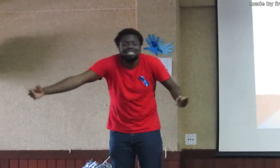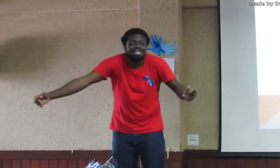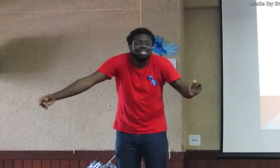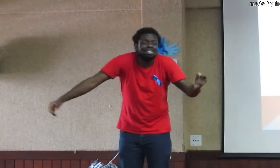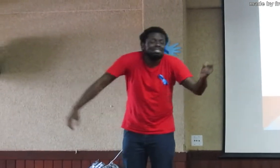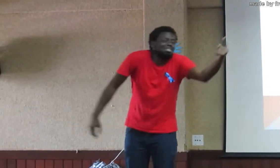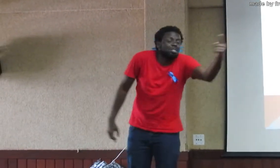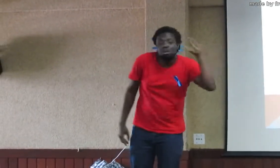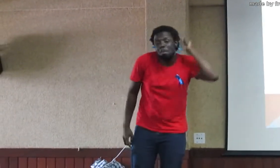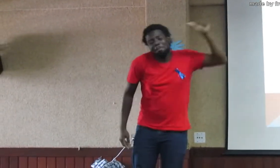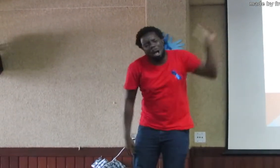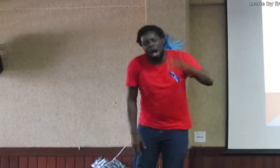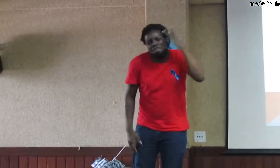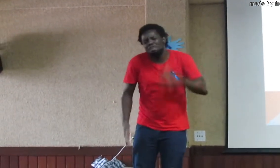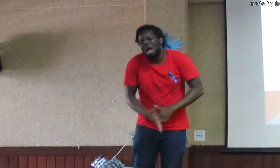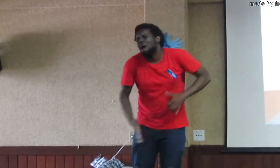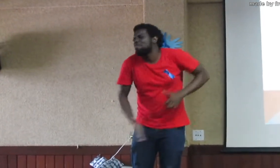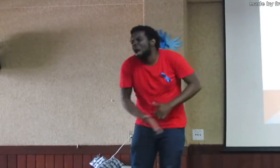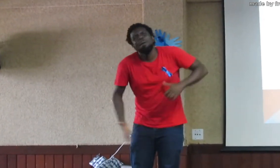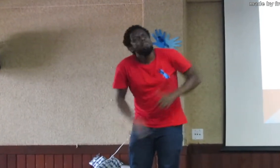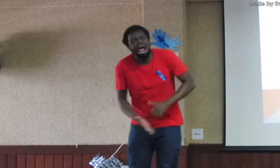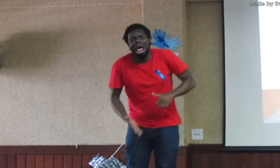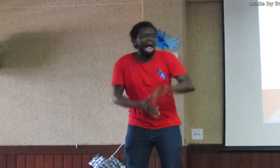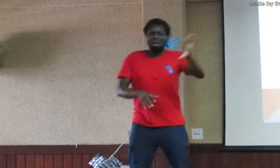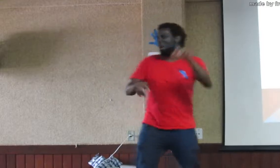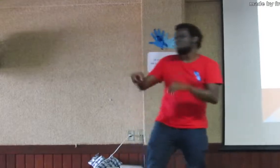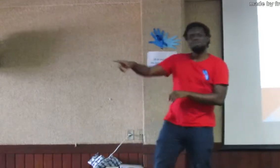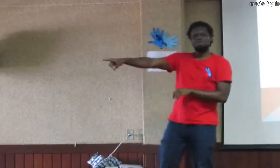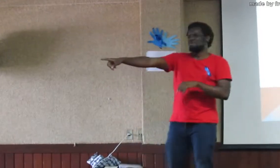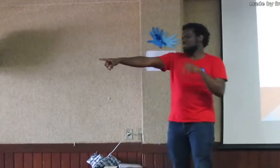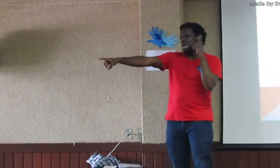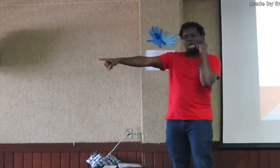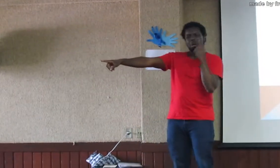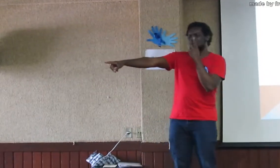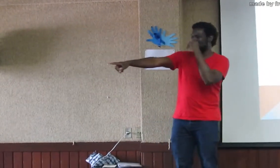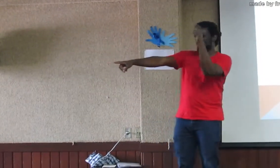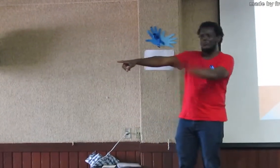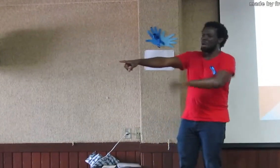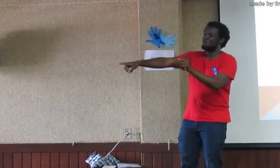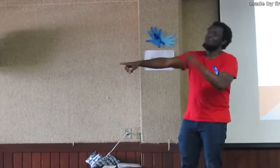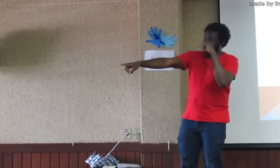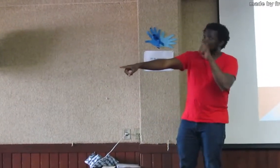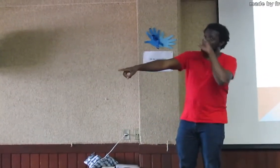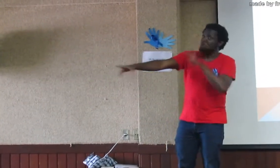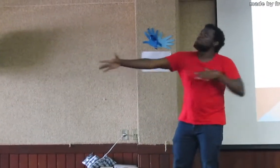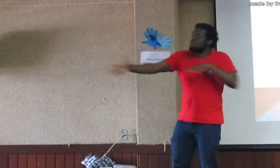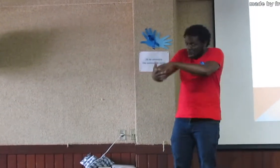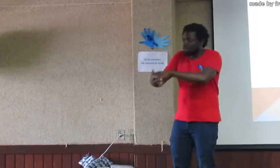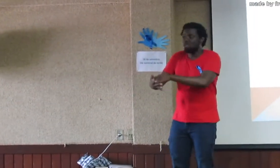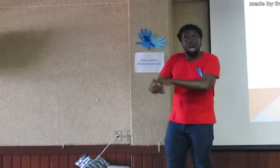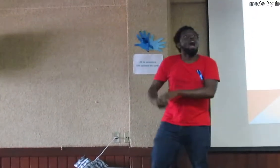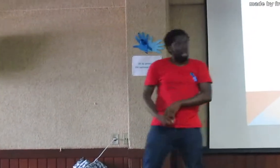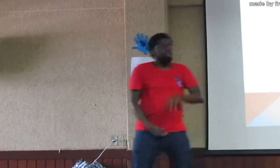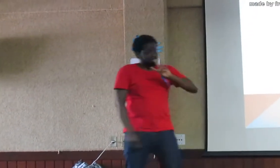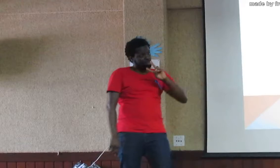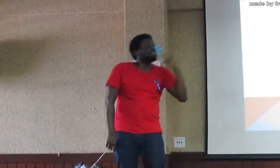acidente, que dirigiram alcoolizados? Nunca viram. A maioria sempre é os ouvintes. Mas agora ninguém vê, né? Que os